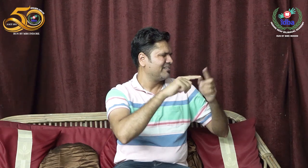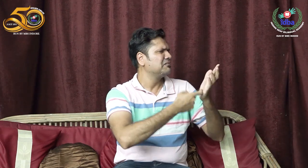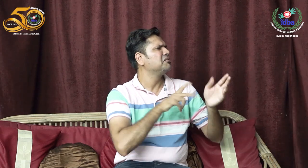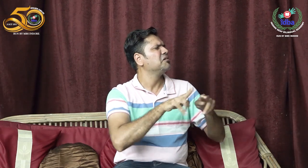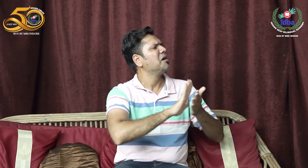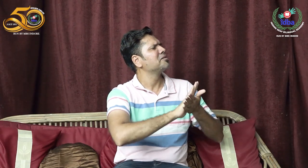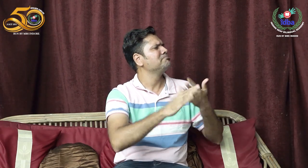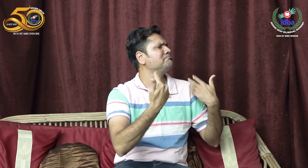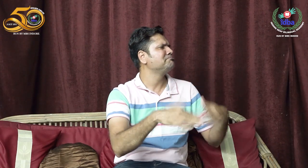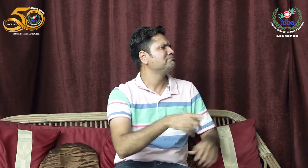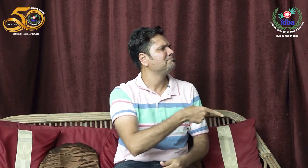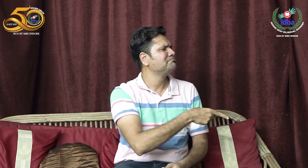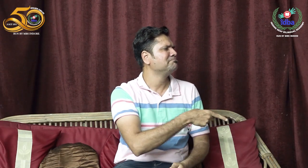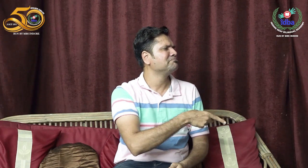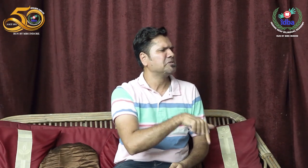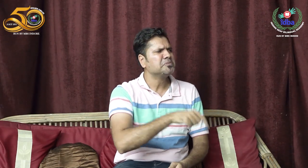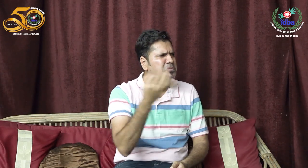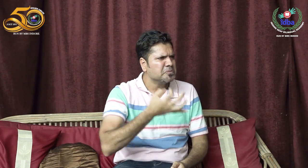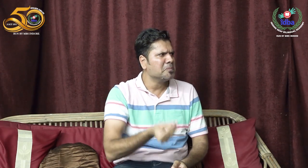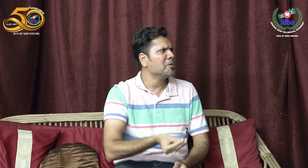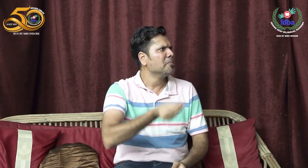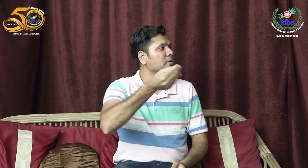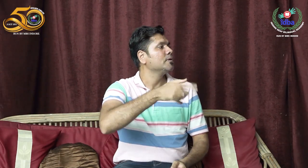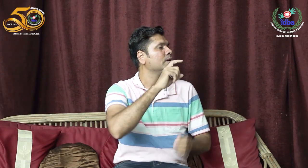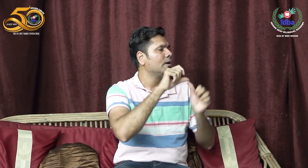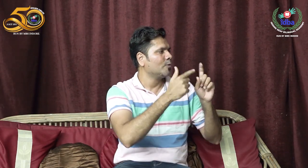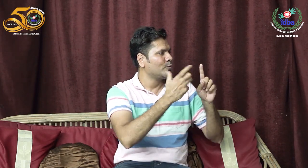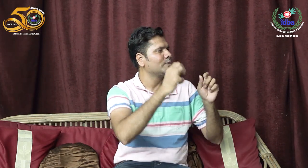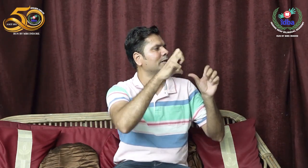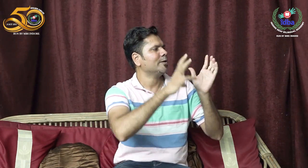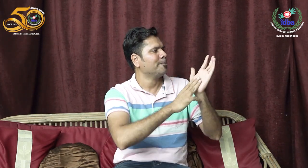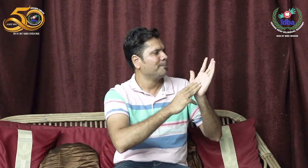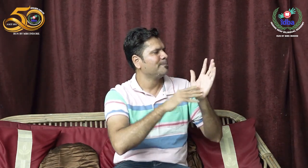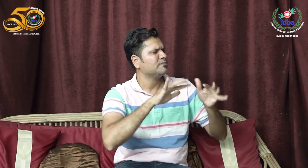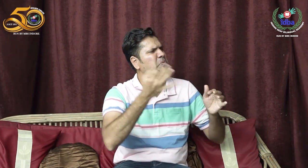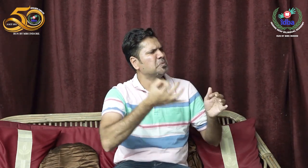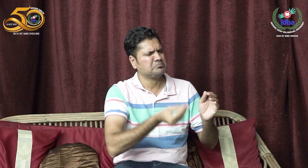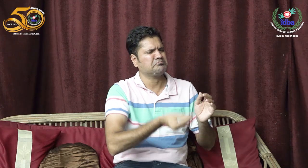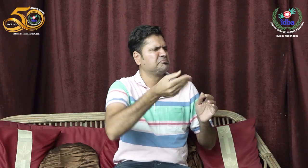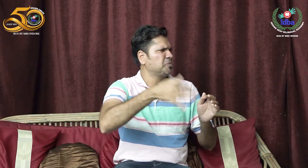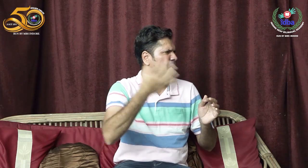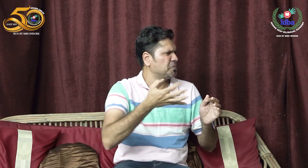मैंने फिर जो है ट्रेनिंग ली, और अब तो वो ख़त्म हो गया। अब तो खैर बहुत हाई लेवल कोर्सेज होने शुरू हो गए हैं,